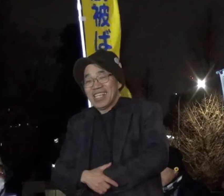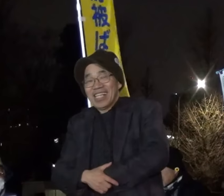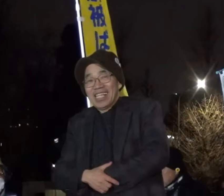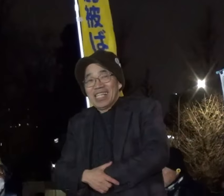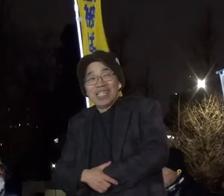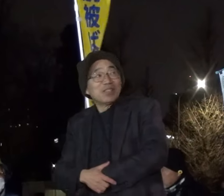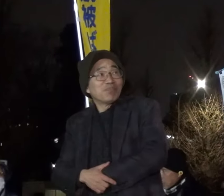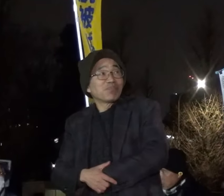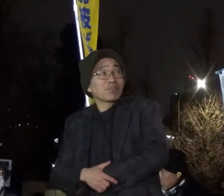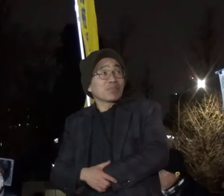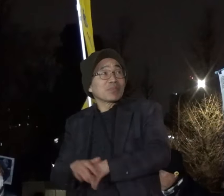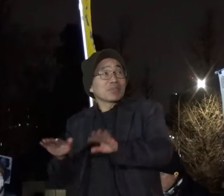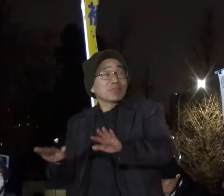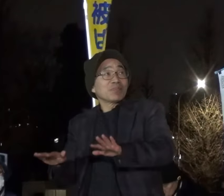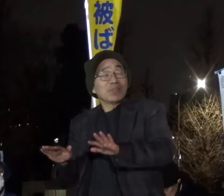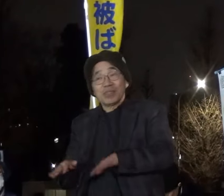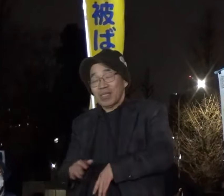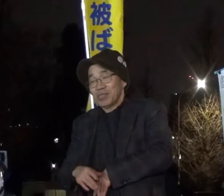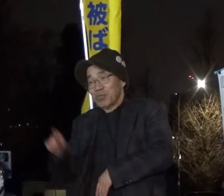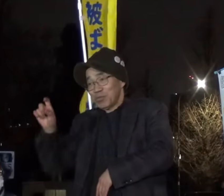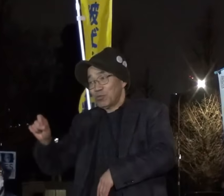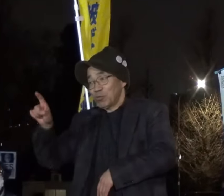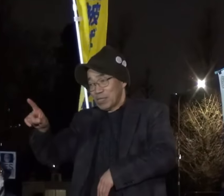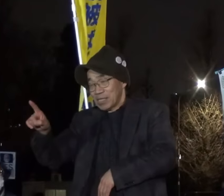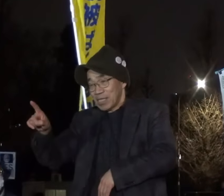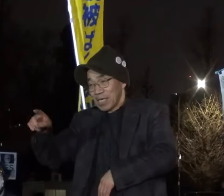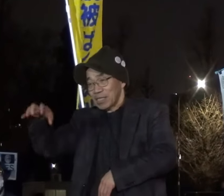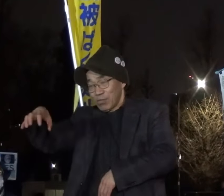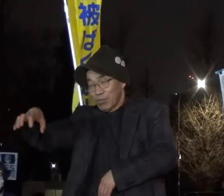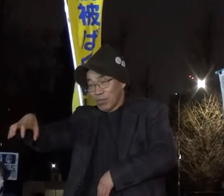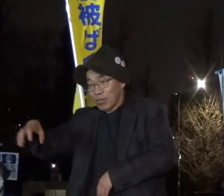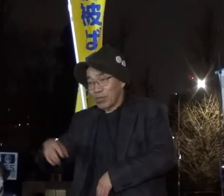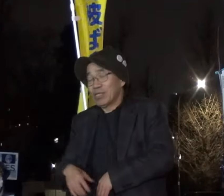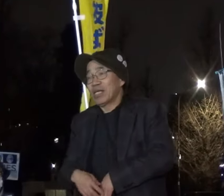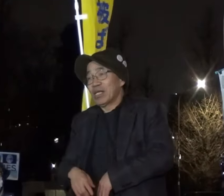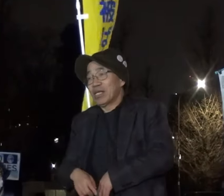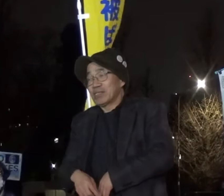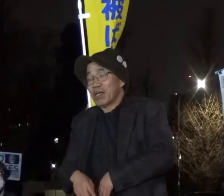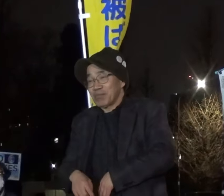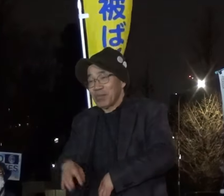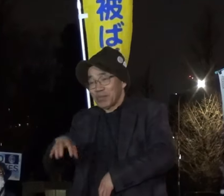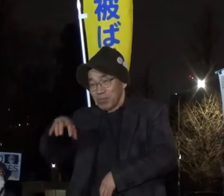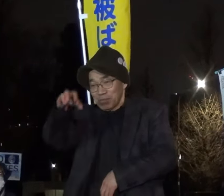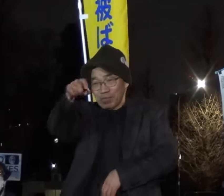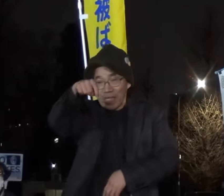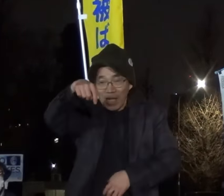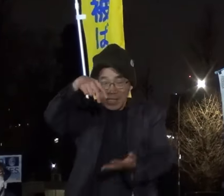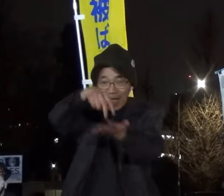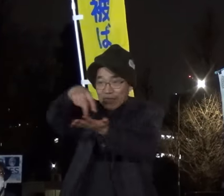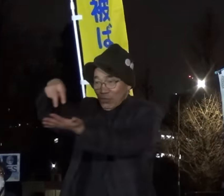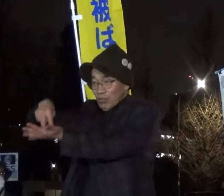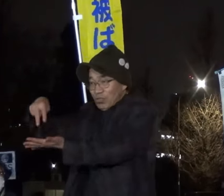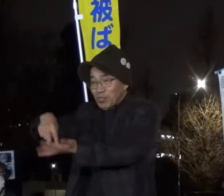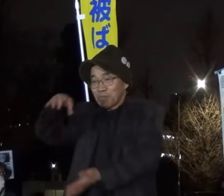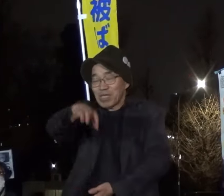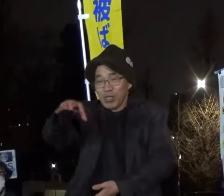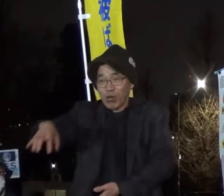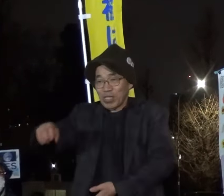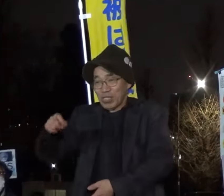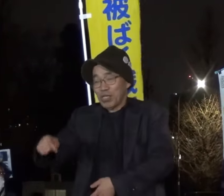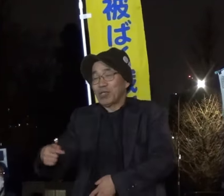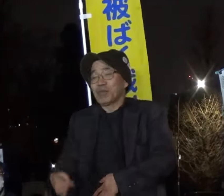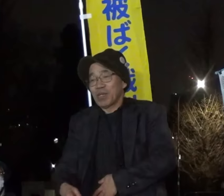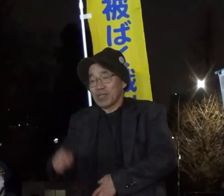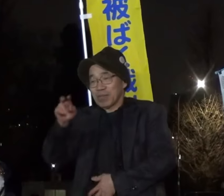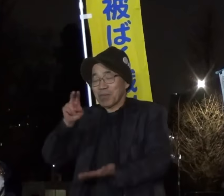こうかとか ね、 今ね11箇所まで決まったんです、 はい、 どこに立つか、 ね、大作戦ですよね。 大作戦です、ね、署名大作戦、 は